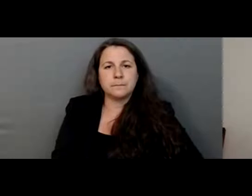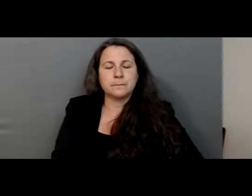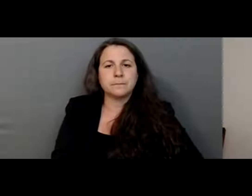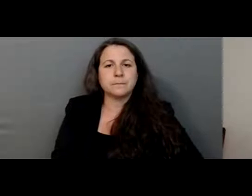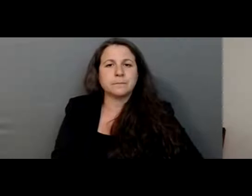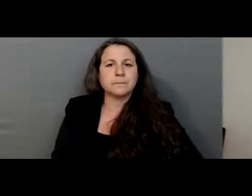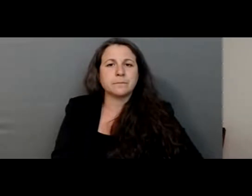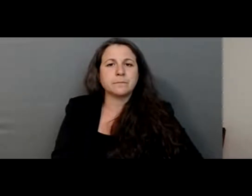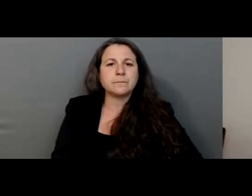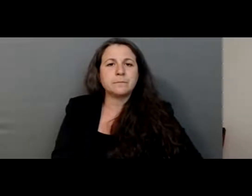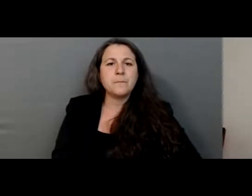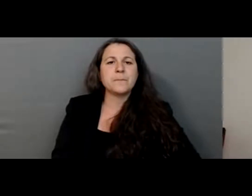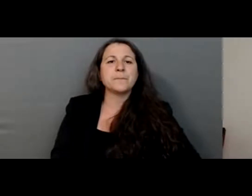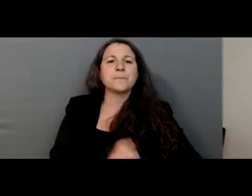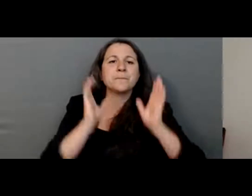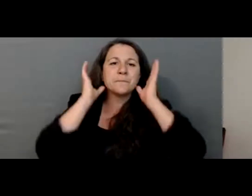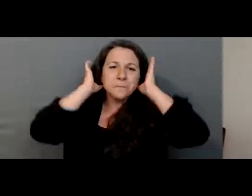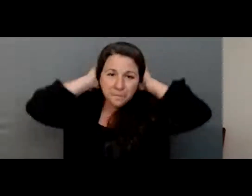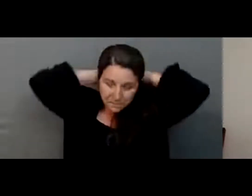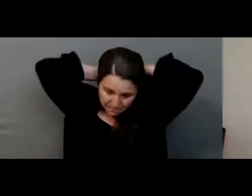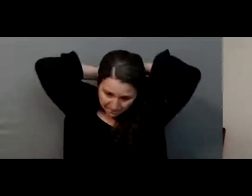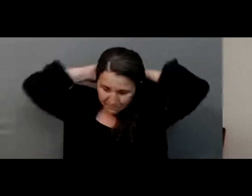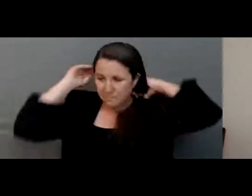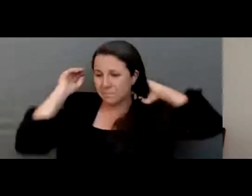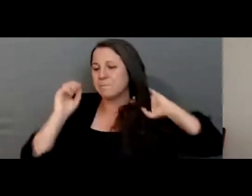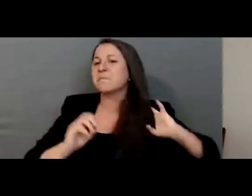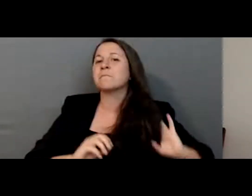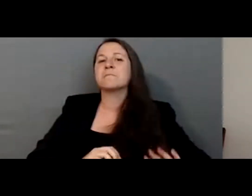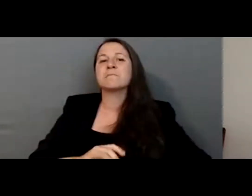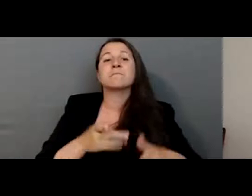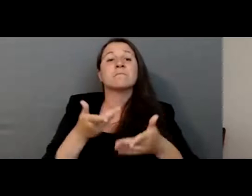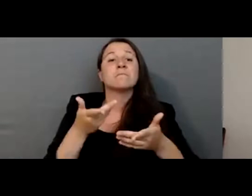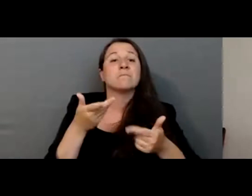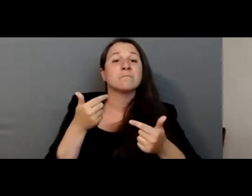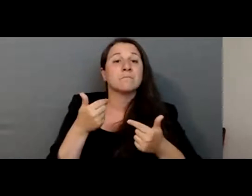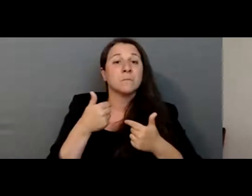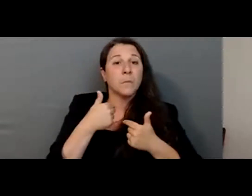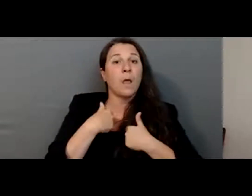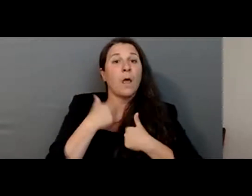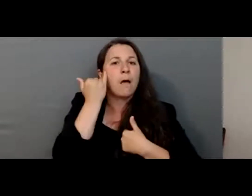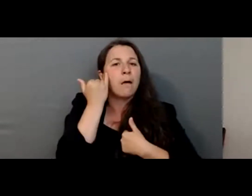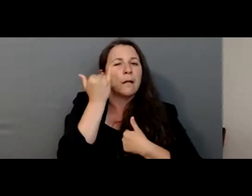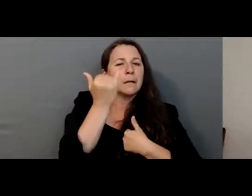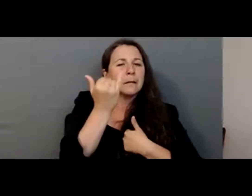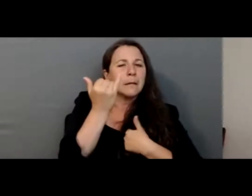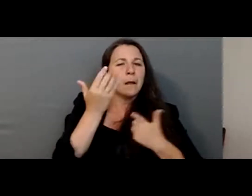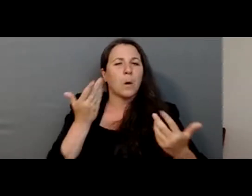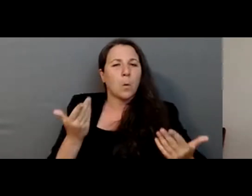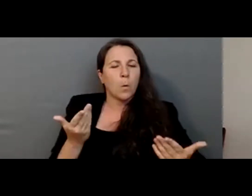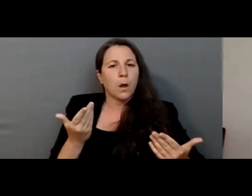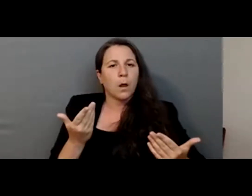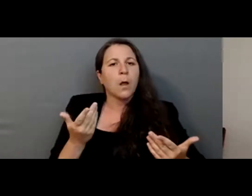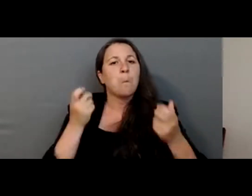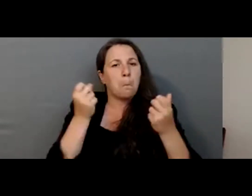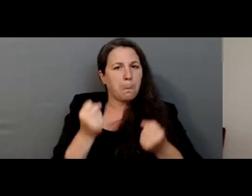ce n'est pas particulièrement machiavélique, vous avouerez, mais l'idée, en fait, c'est que par cela, nous pouvons introduire une notion qui me